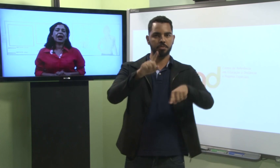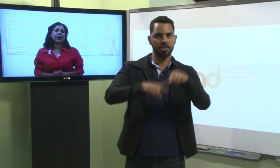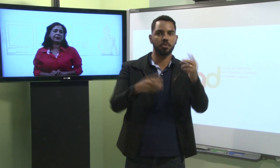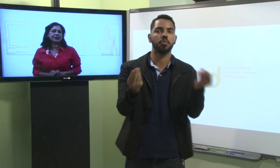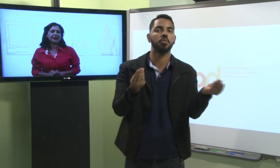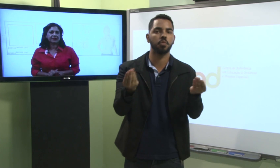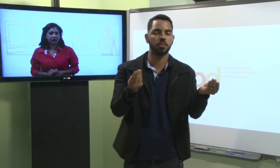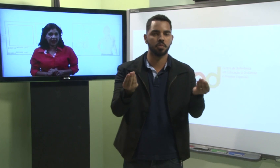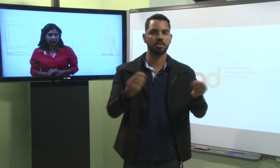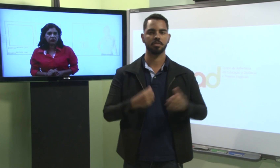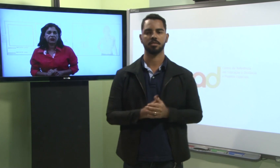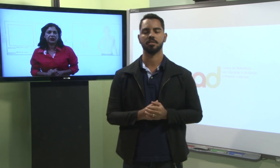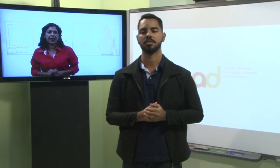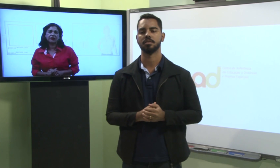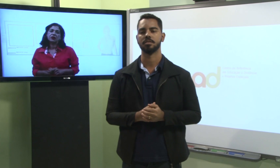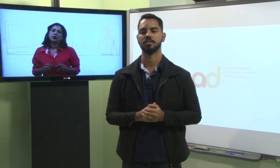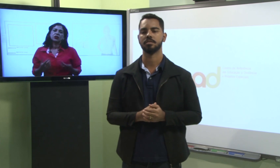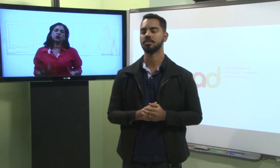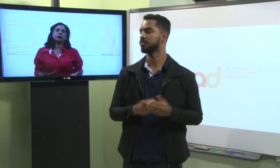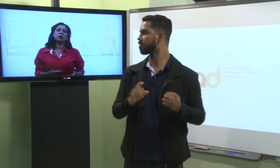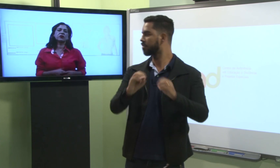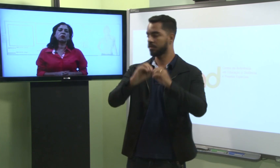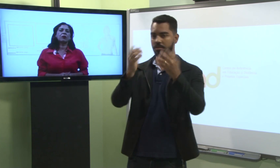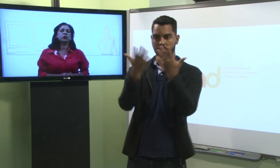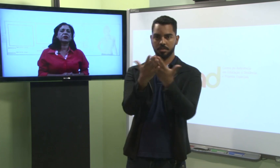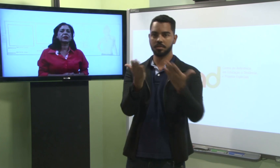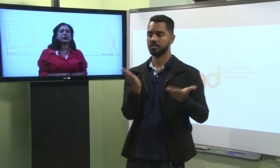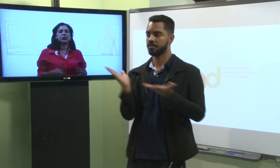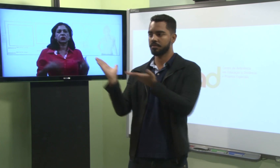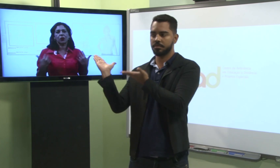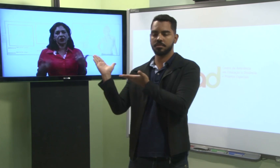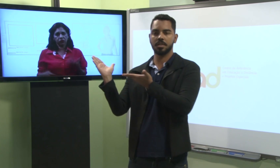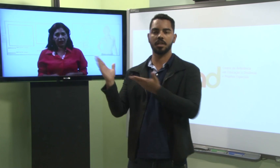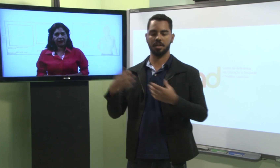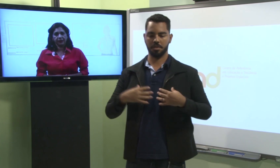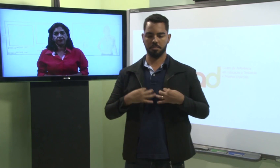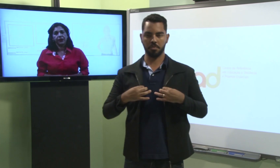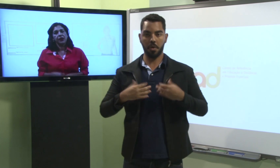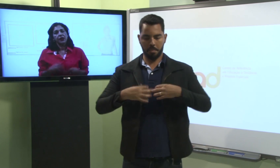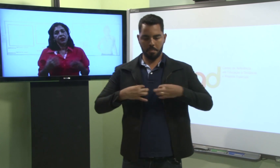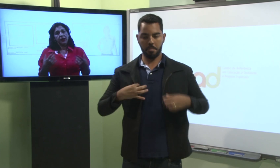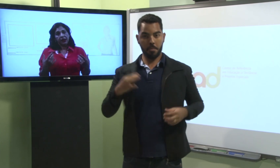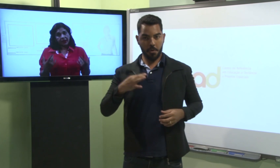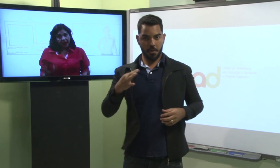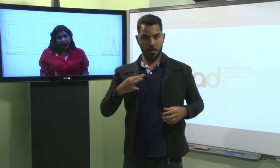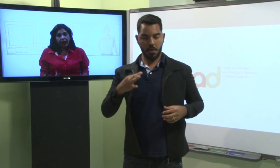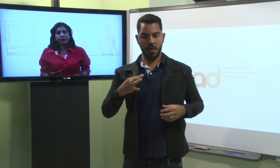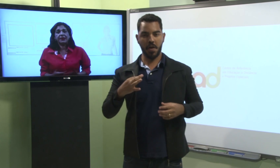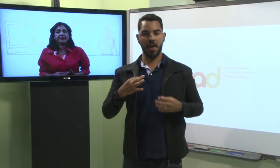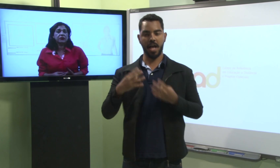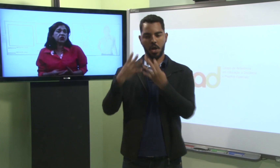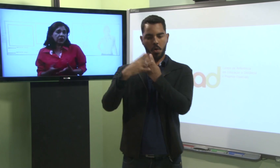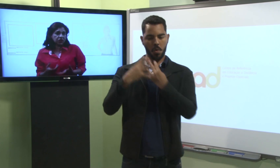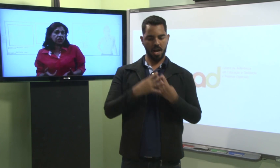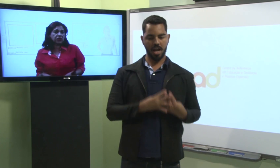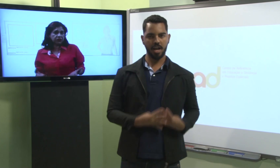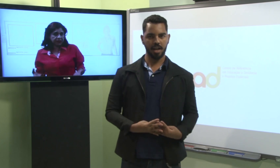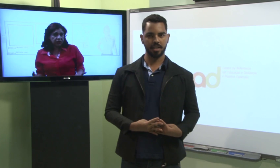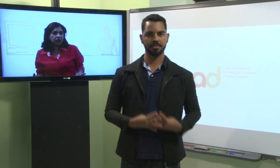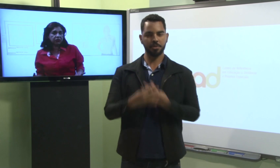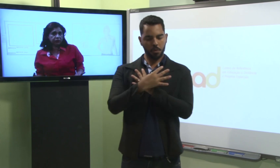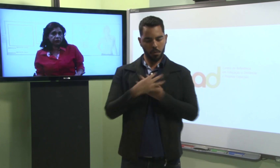slide a representação na língua de sinais de uma moça com a blusa quadriculada, que é a representação de um